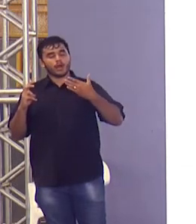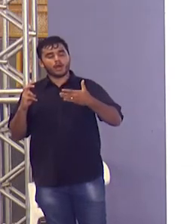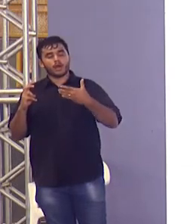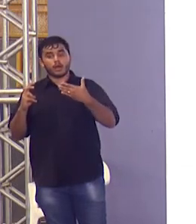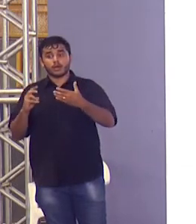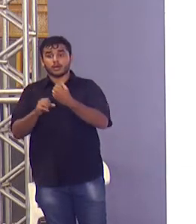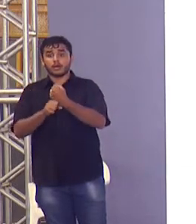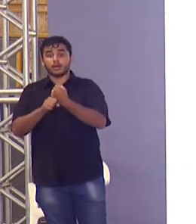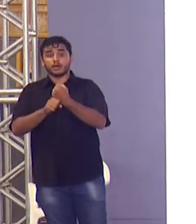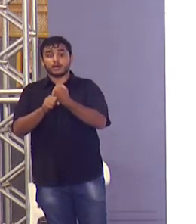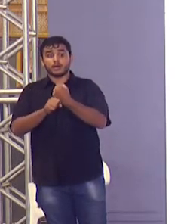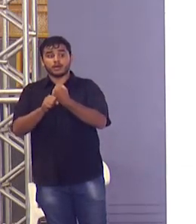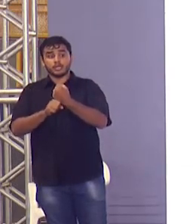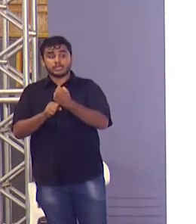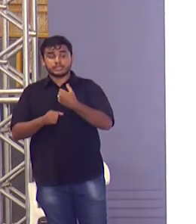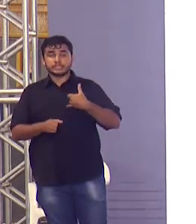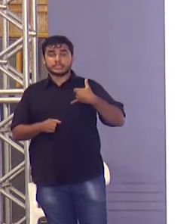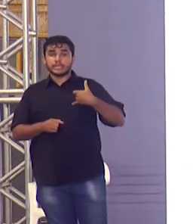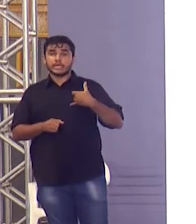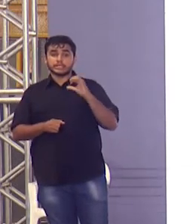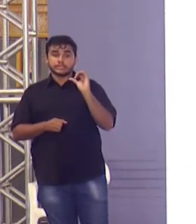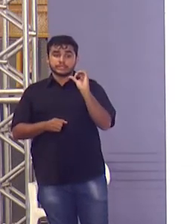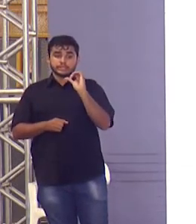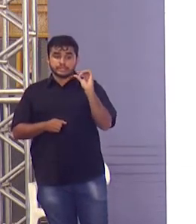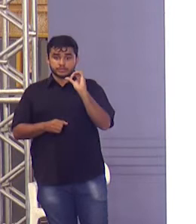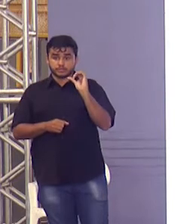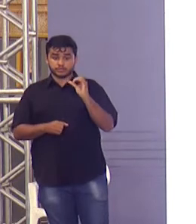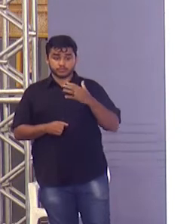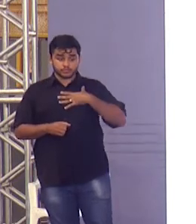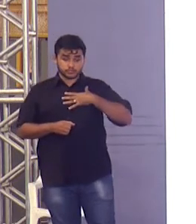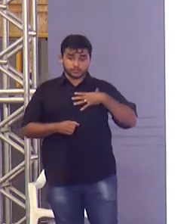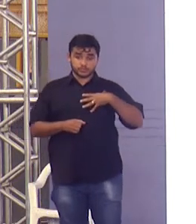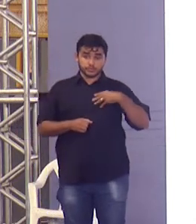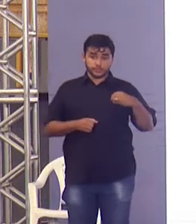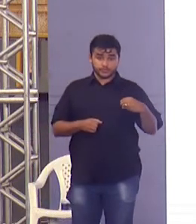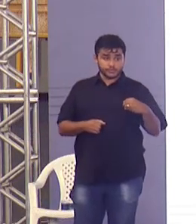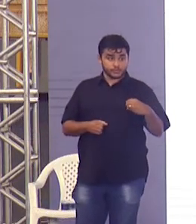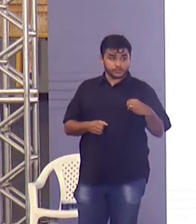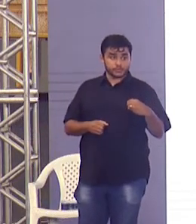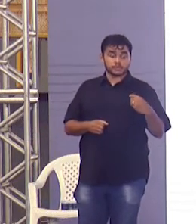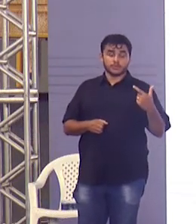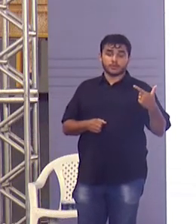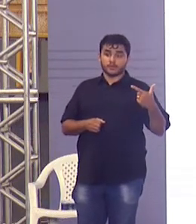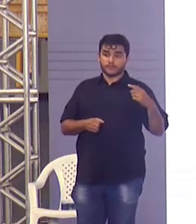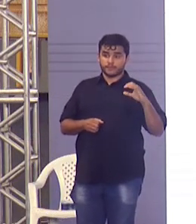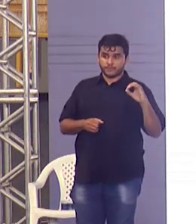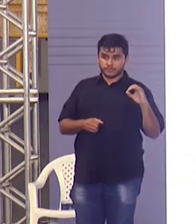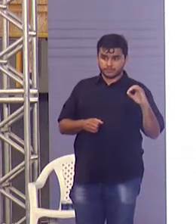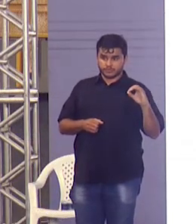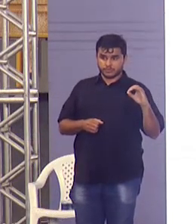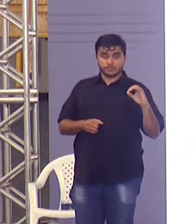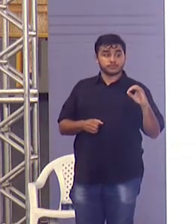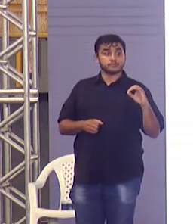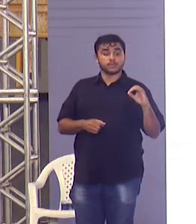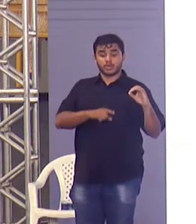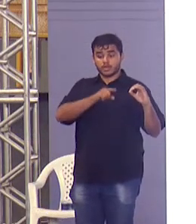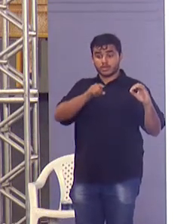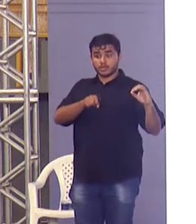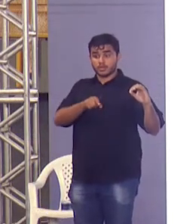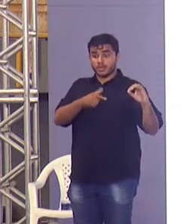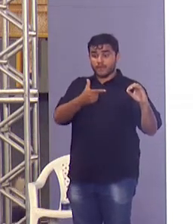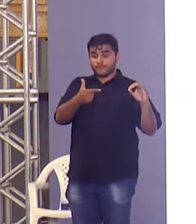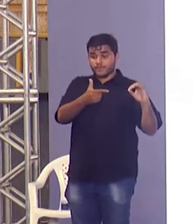66. Os meus filhos vão ter 11 mais 9, 20. 11 mais 11,